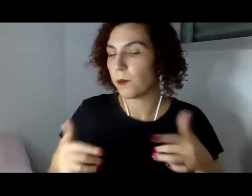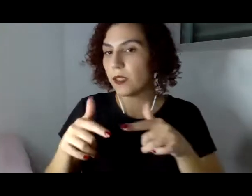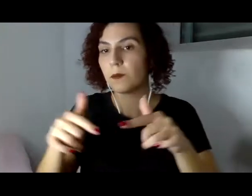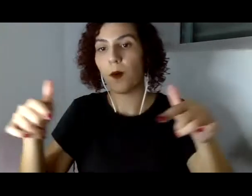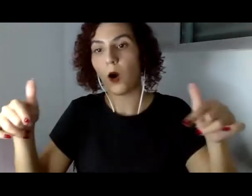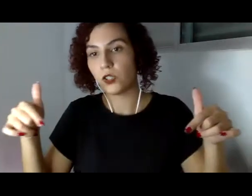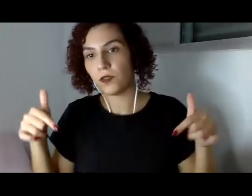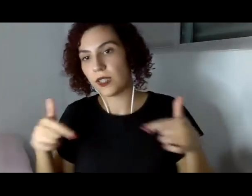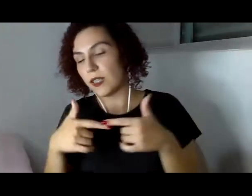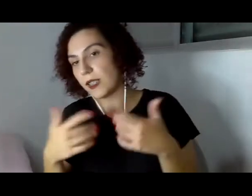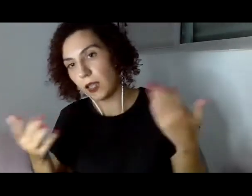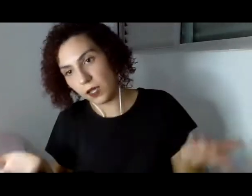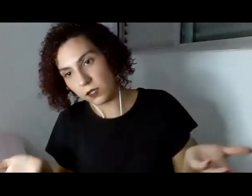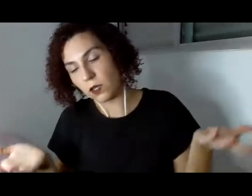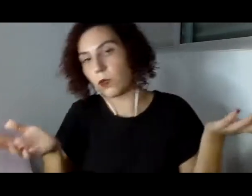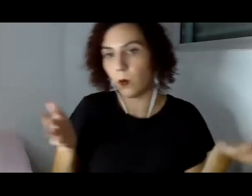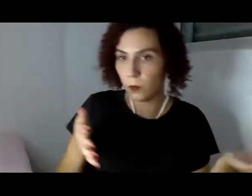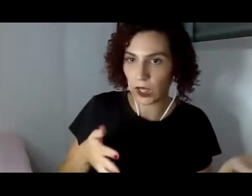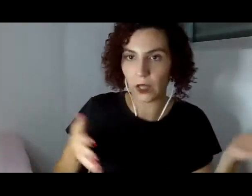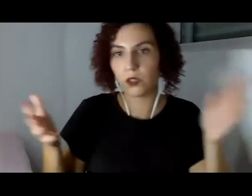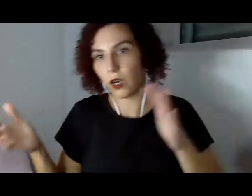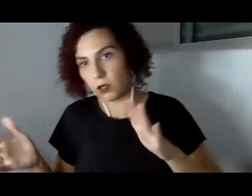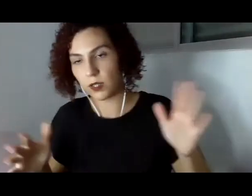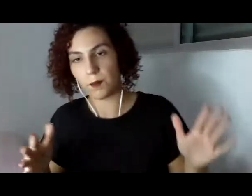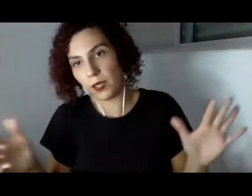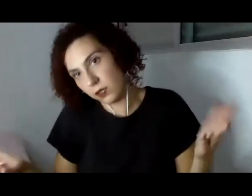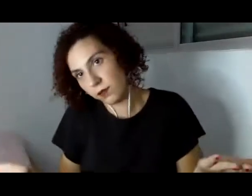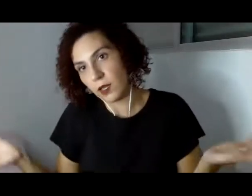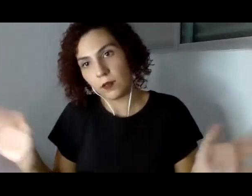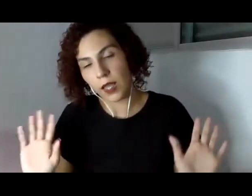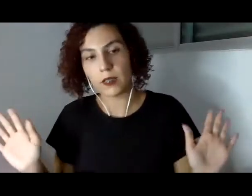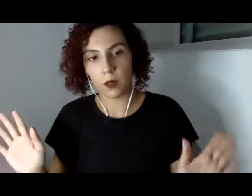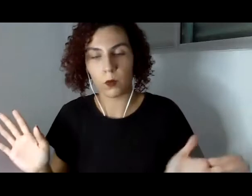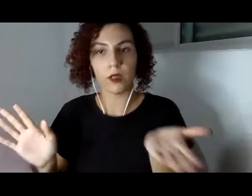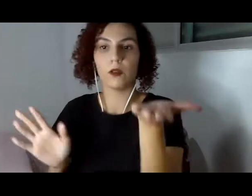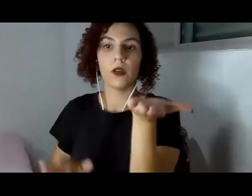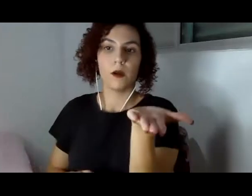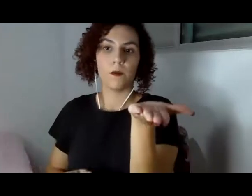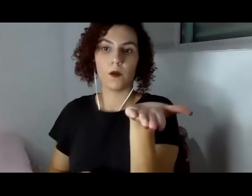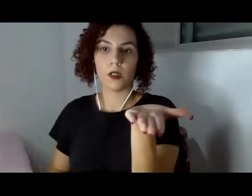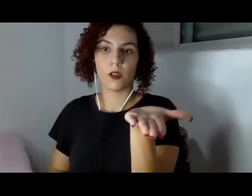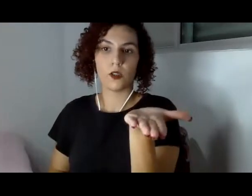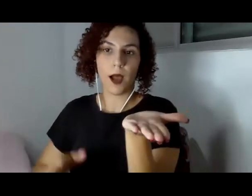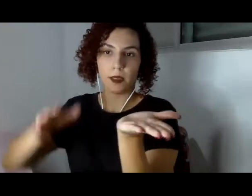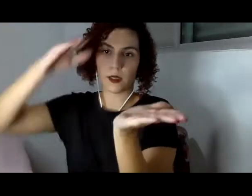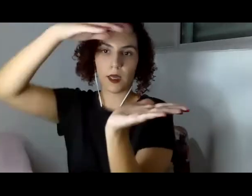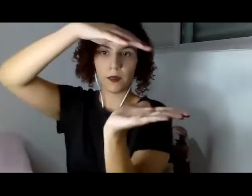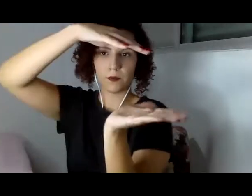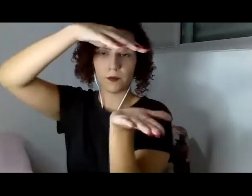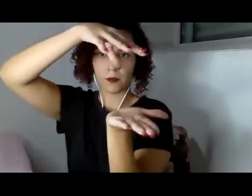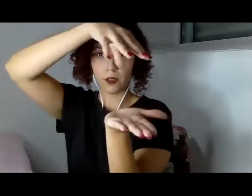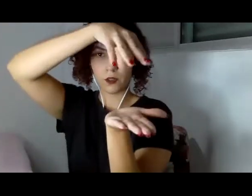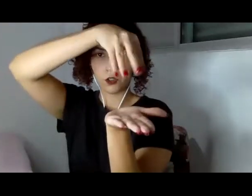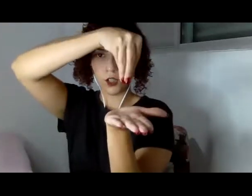Xerox também pode fazer sala antes ou não, porque aí o Xerox é mais, né, tranquilo. Mãozinha de base aqui,